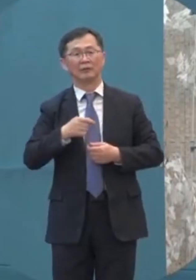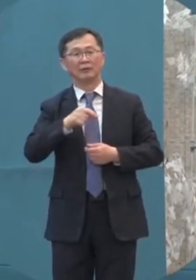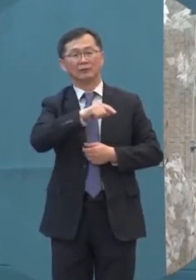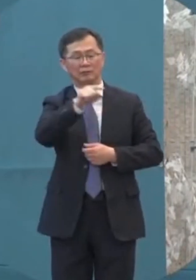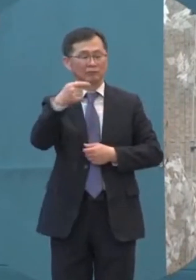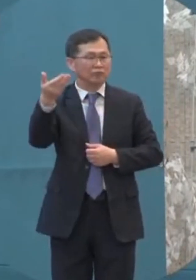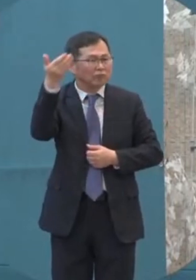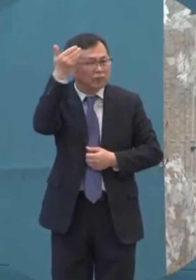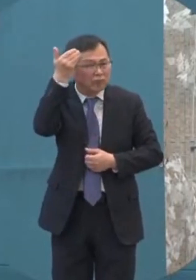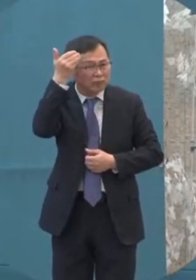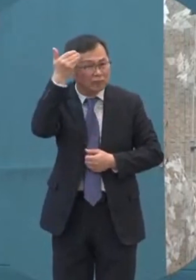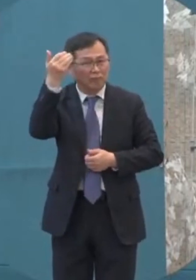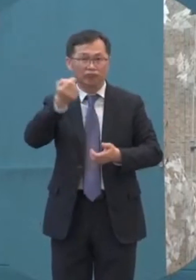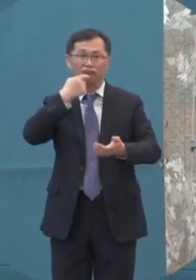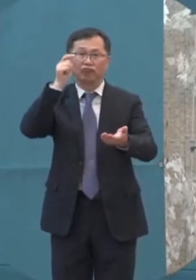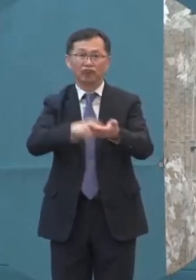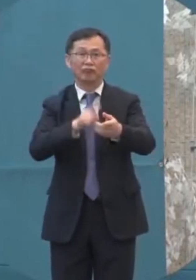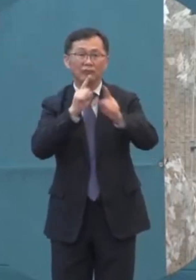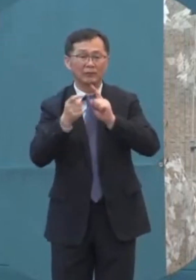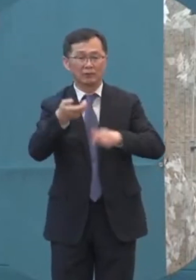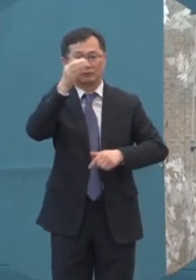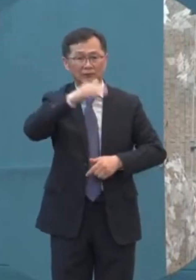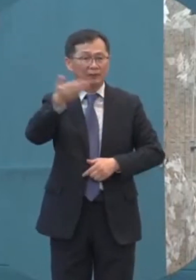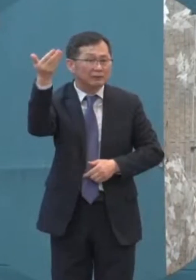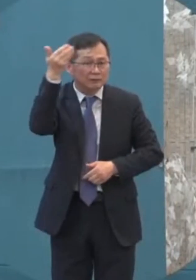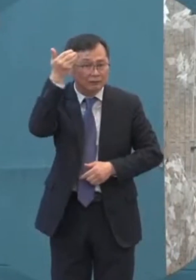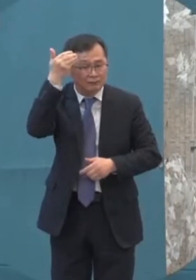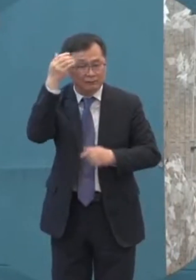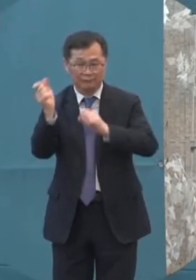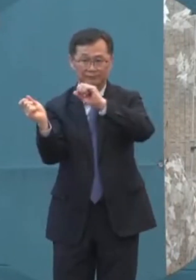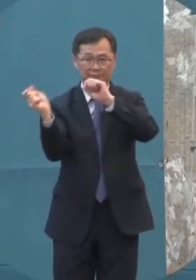상식적인 말이지만 우리 상식으로 돌아갑시다.